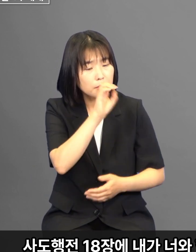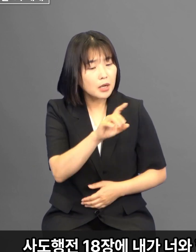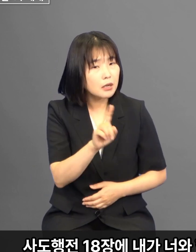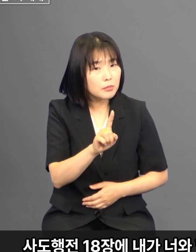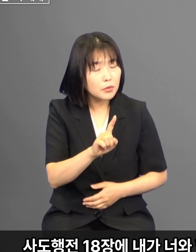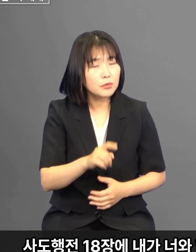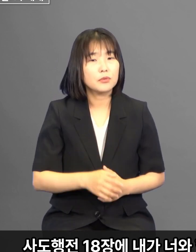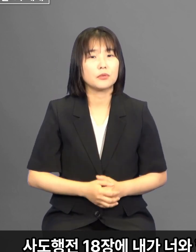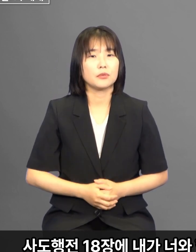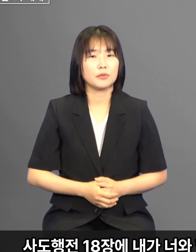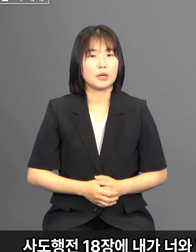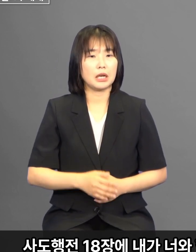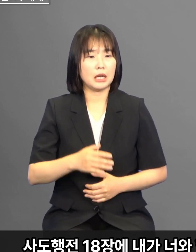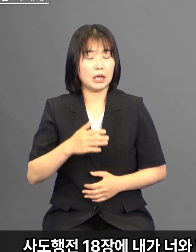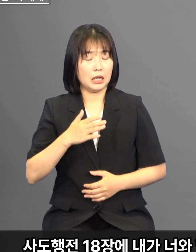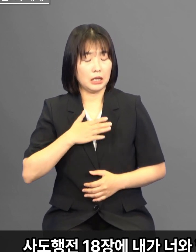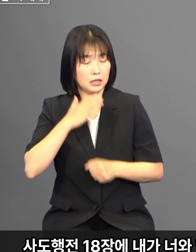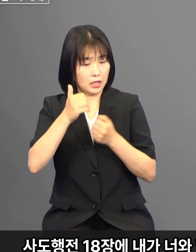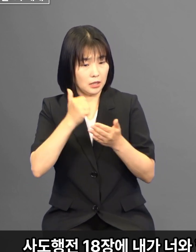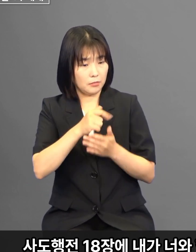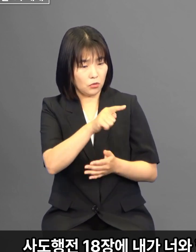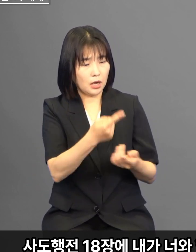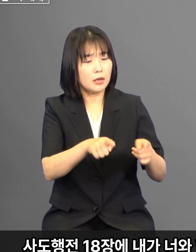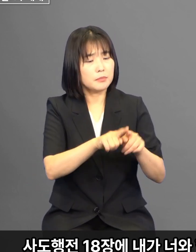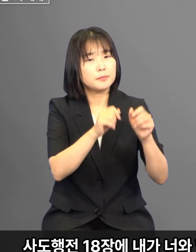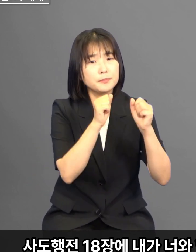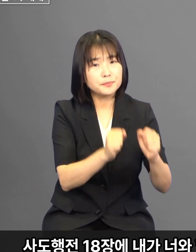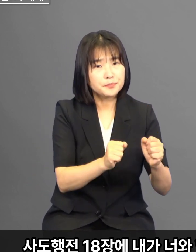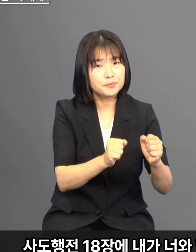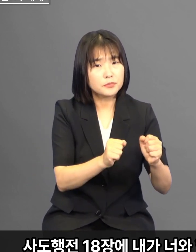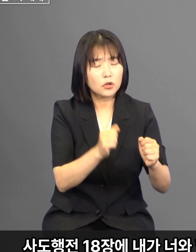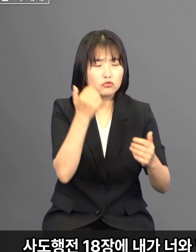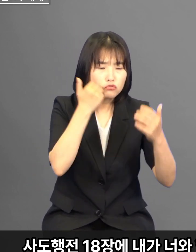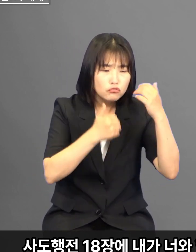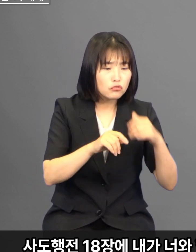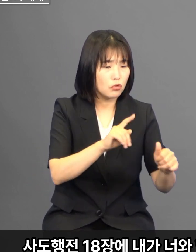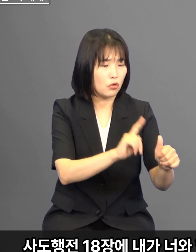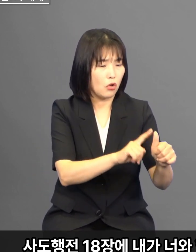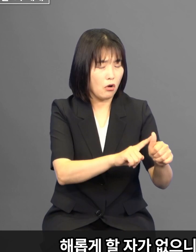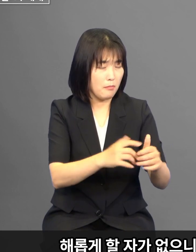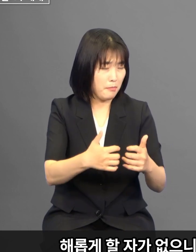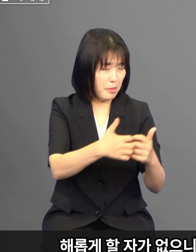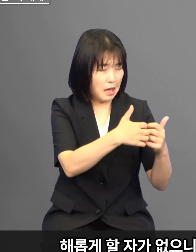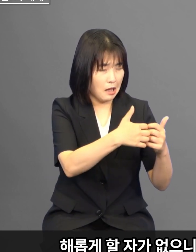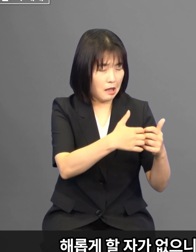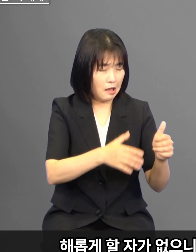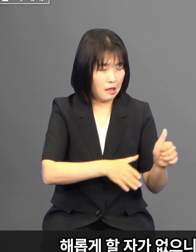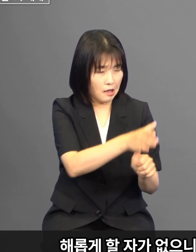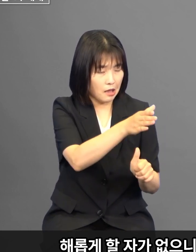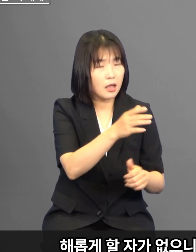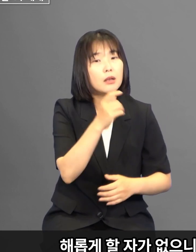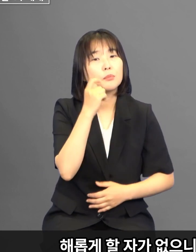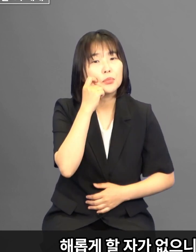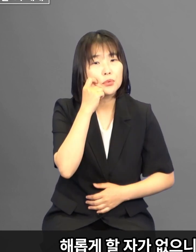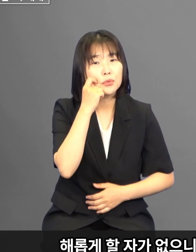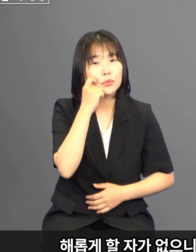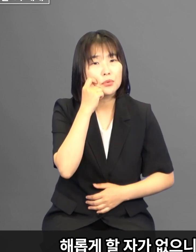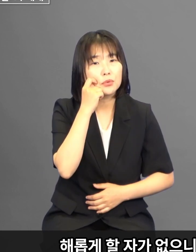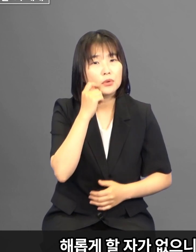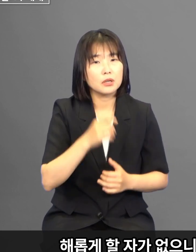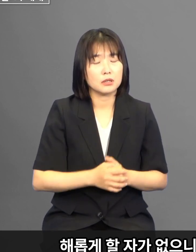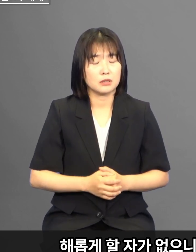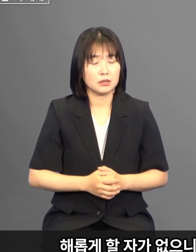사도행전 18장에 말하죠. 내가 너와 함께 있음에 어떤 사람도 너를 대적하여 해롭게 할 자가 없으니 이는 성중에